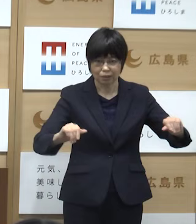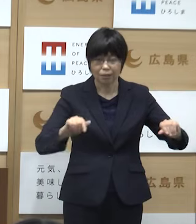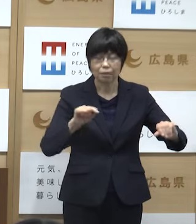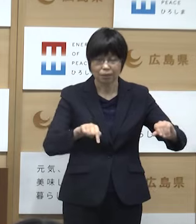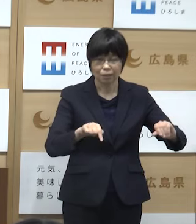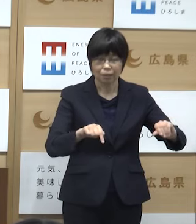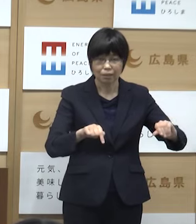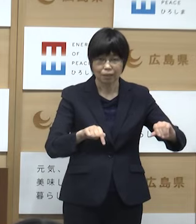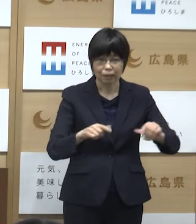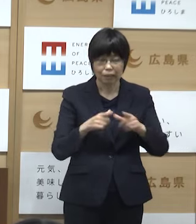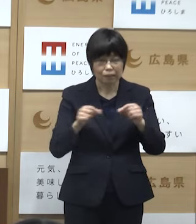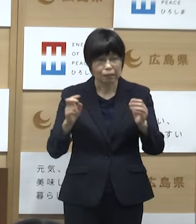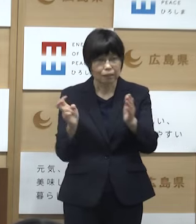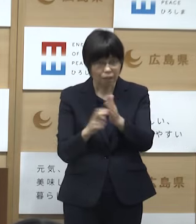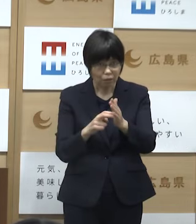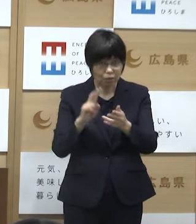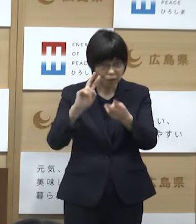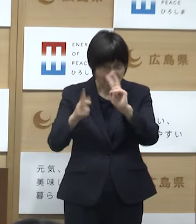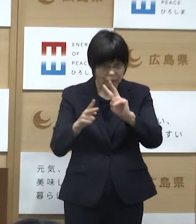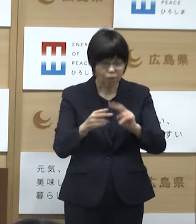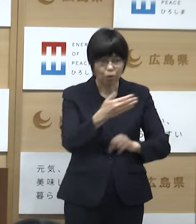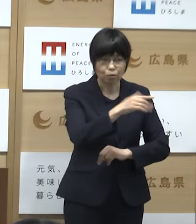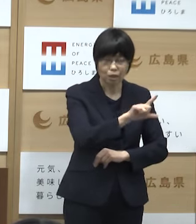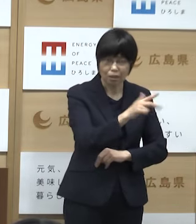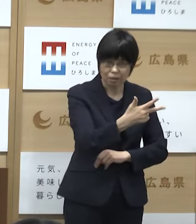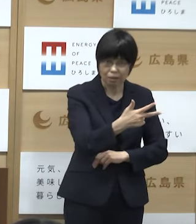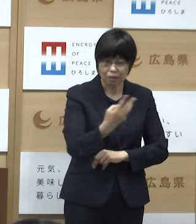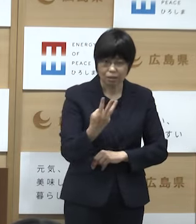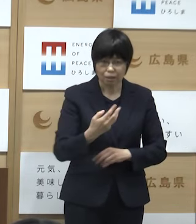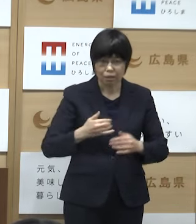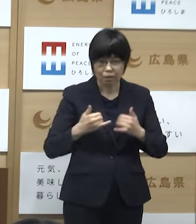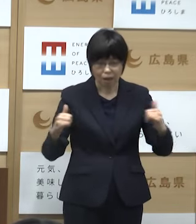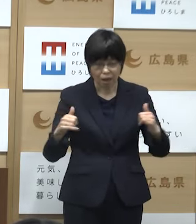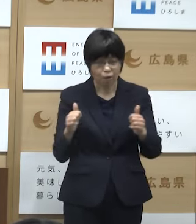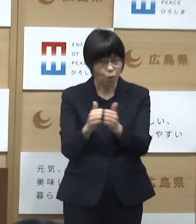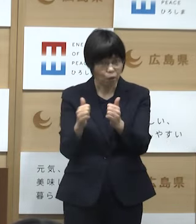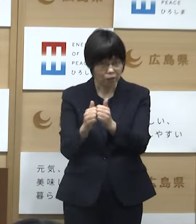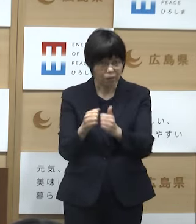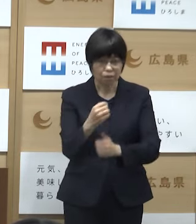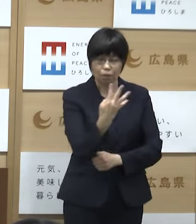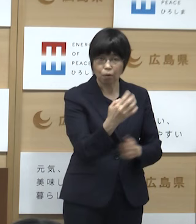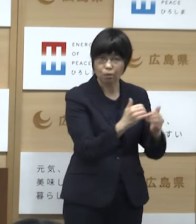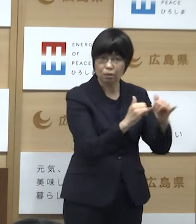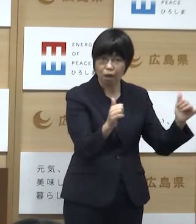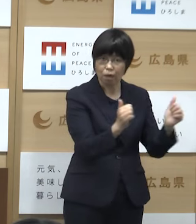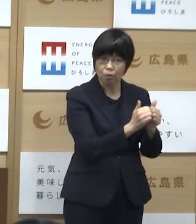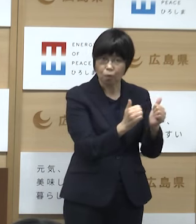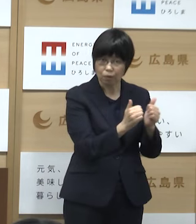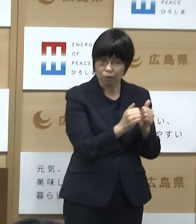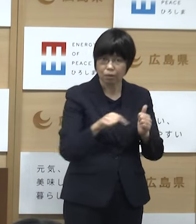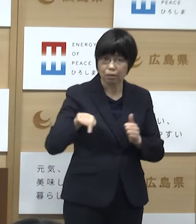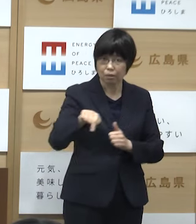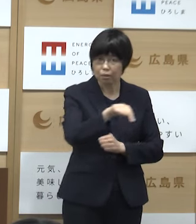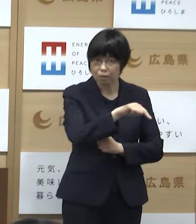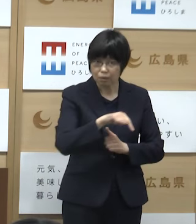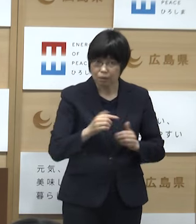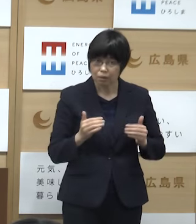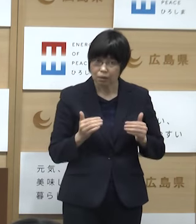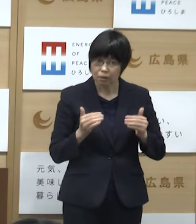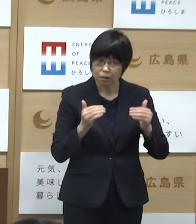市との三者協議や、まあ、防衛省を加えた四者協議について進展か、まあ、動